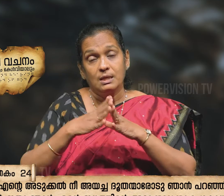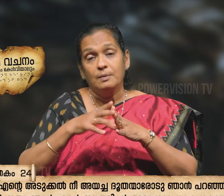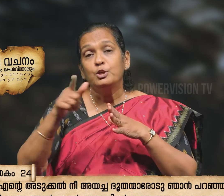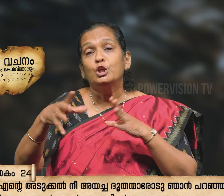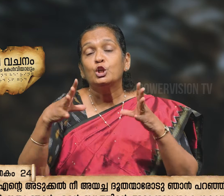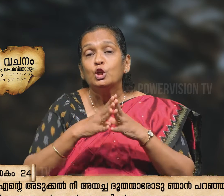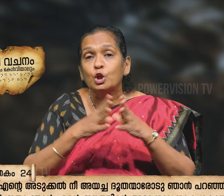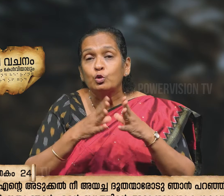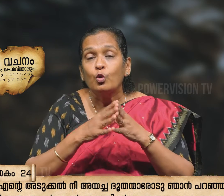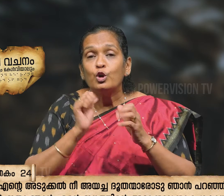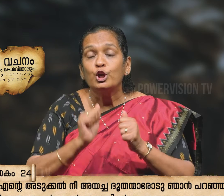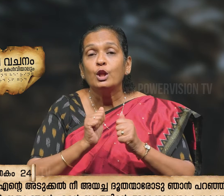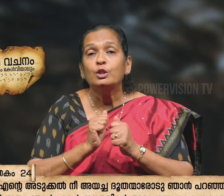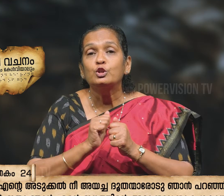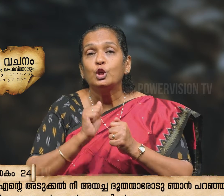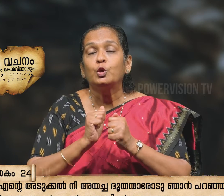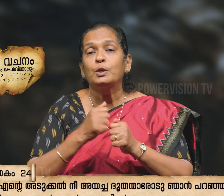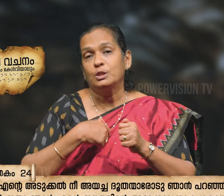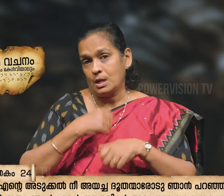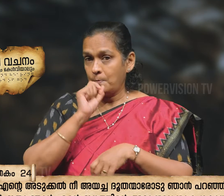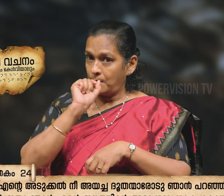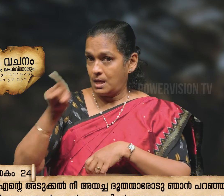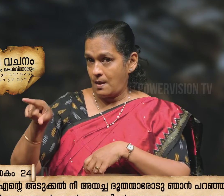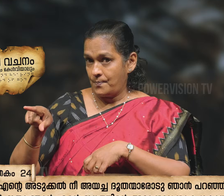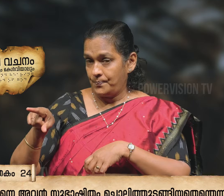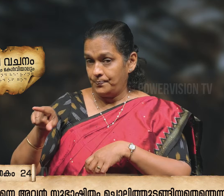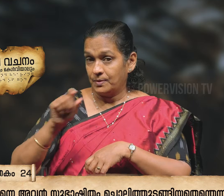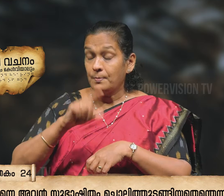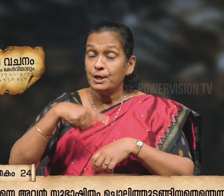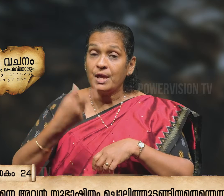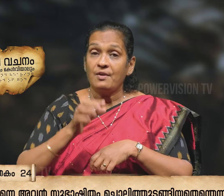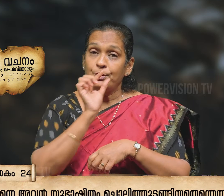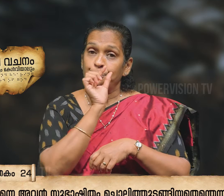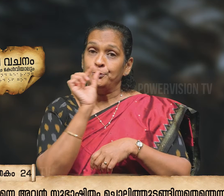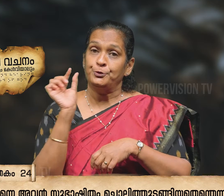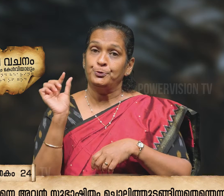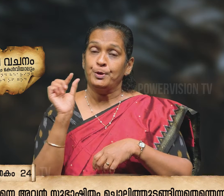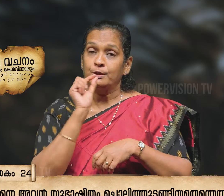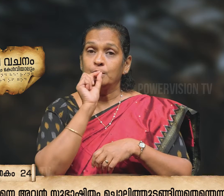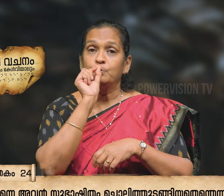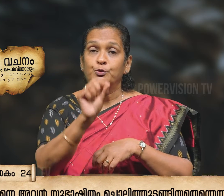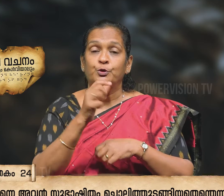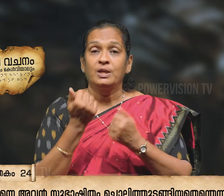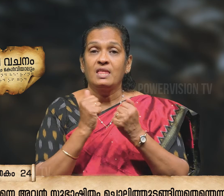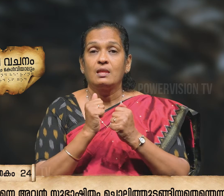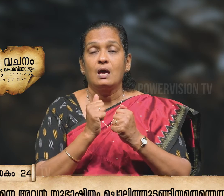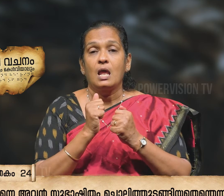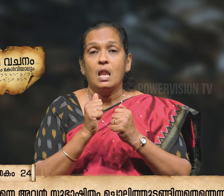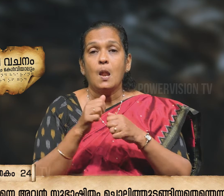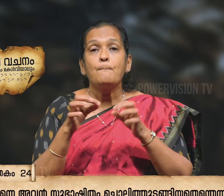ജനത്തോട് എന്തു ചെയ്യുമെന്ന് ഞാൻ നിന്നെ അറിയിക്കാം. പിന്നെ അവൻ സുഭാഷിതം ചൊല്ലിത്തുടങ്ങിയതെന്തെന്നാൽ,